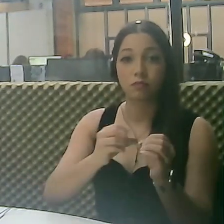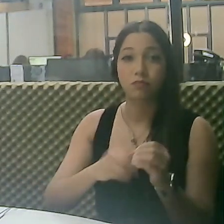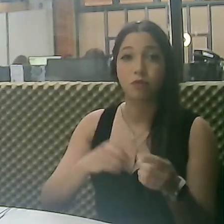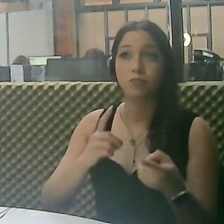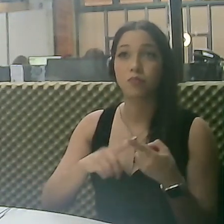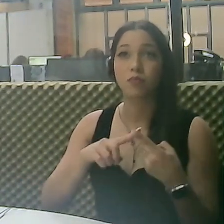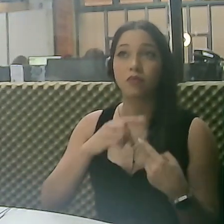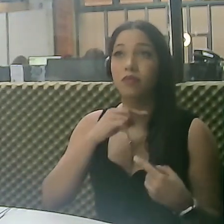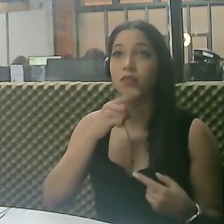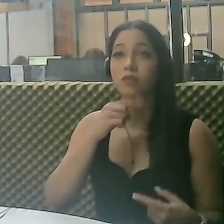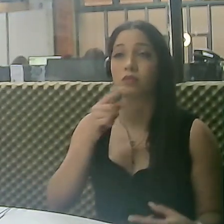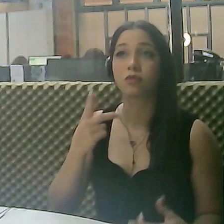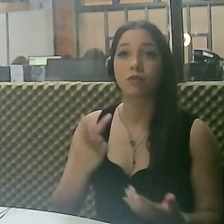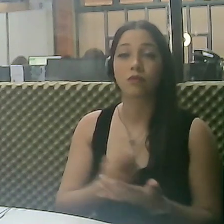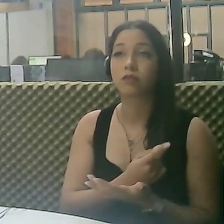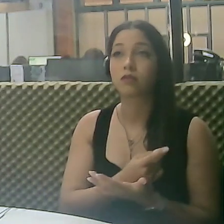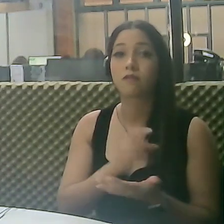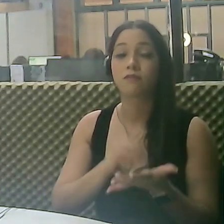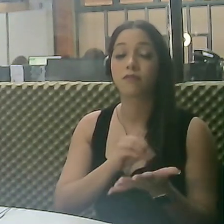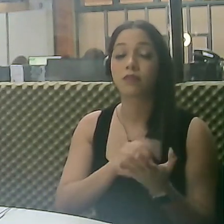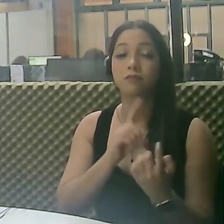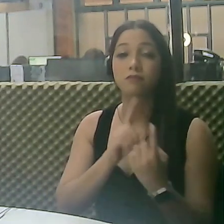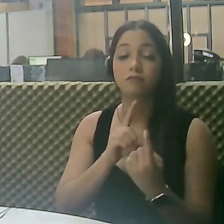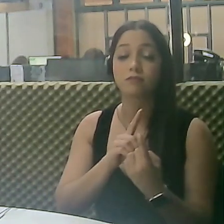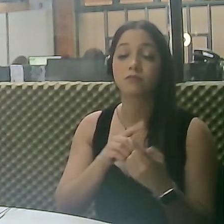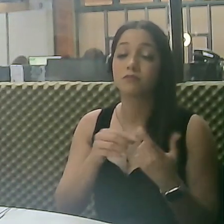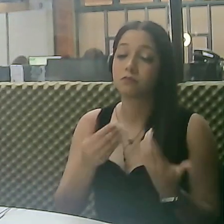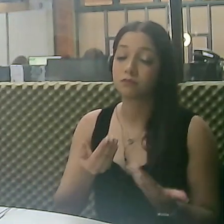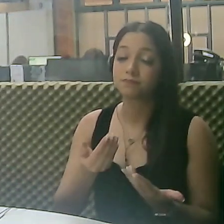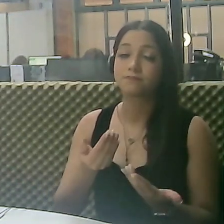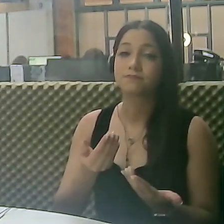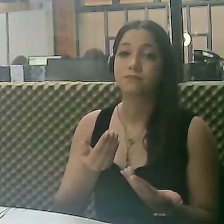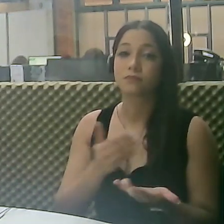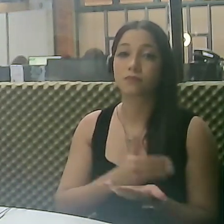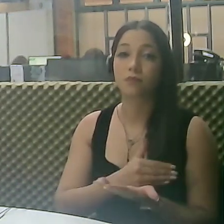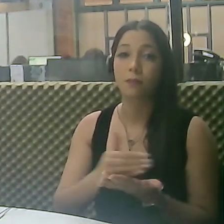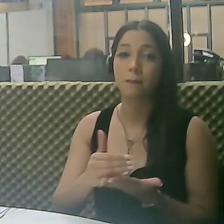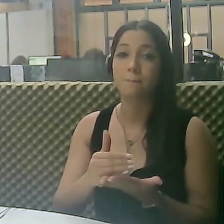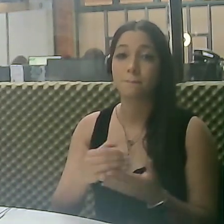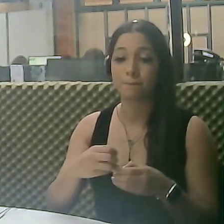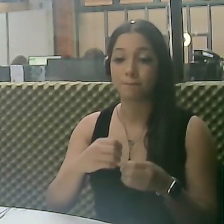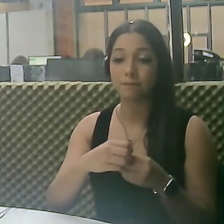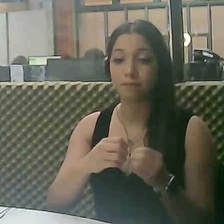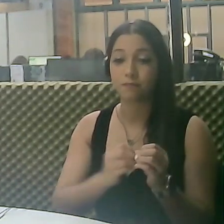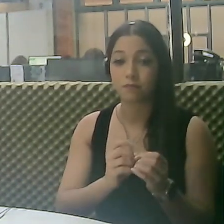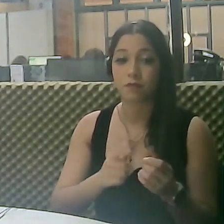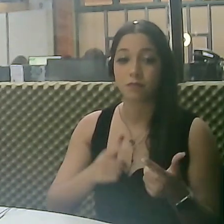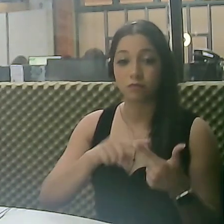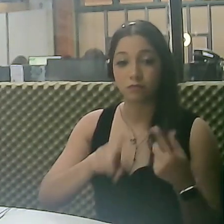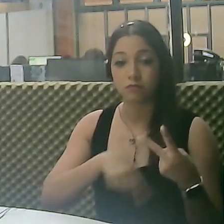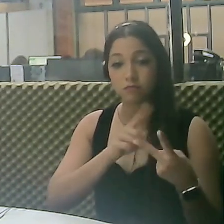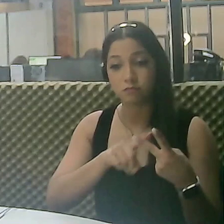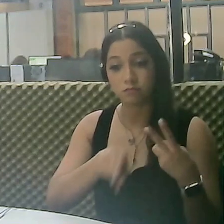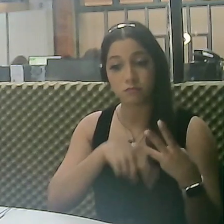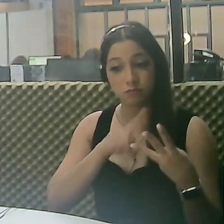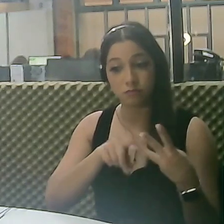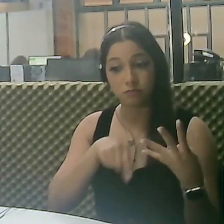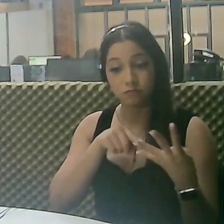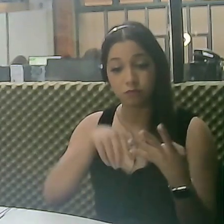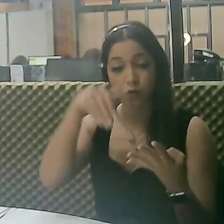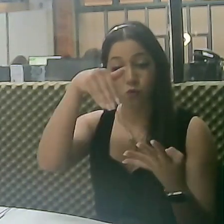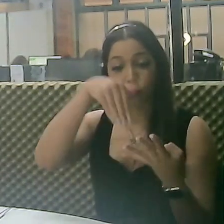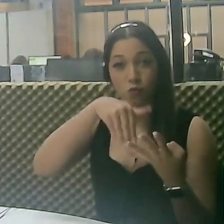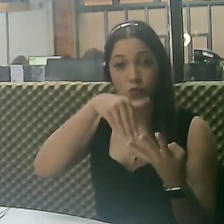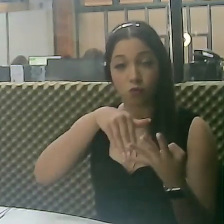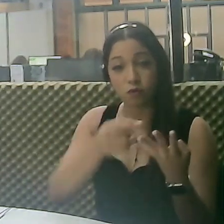nenhum distrito fique sem atendimento. Né? Então a gente vai começar por um distrito, depois passa para o segundo, terceiro. Quando chegar no